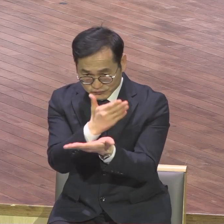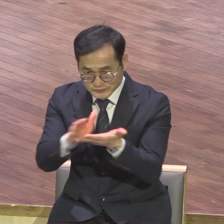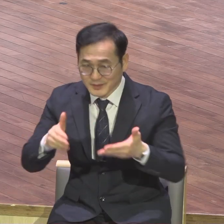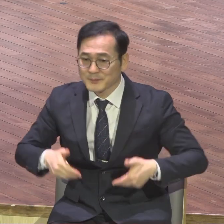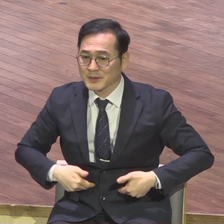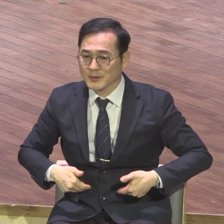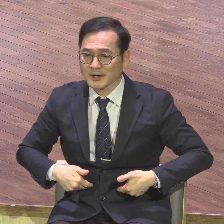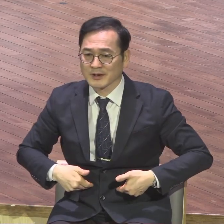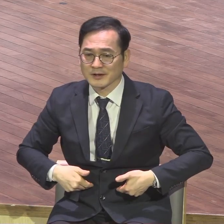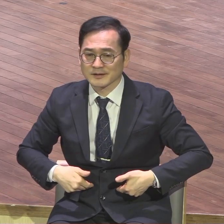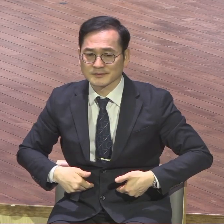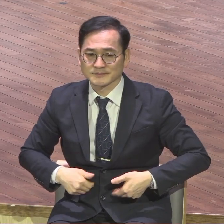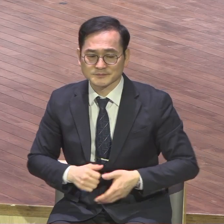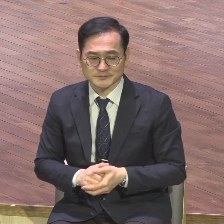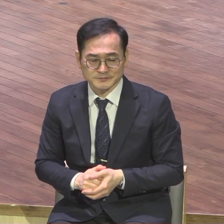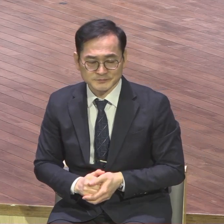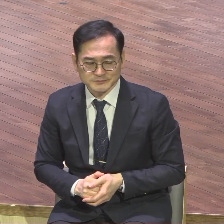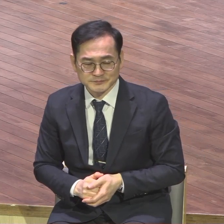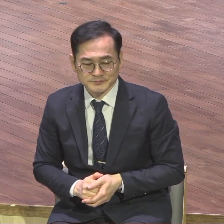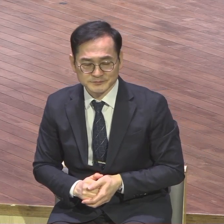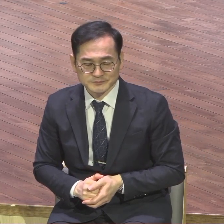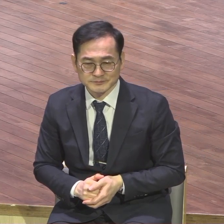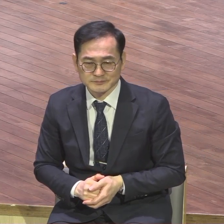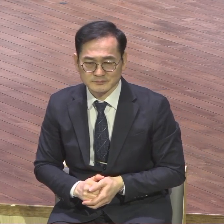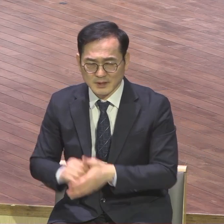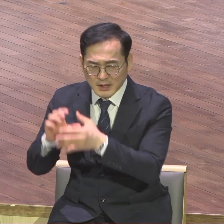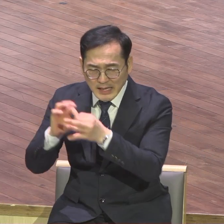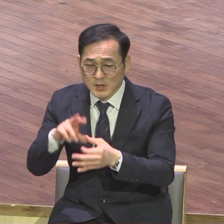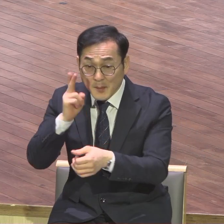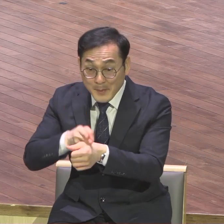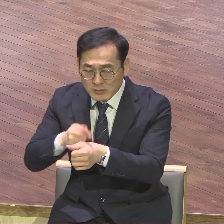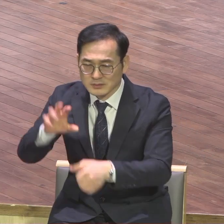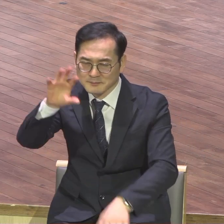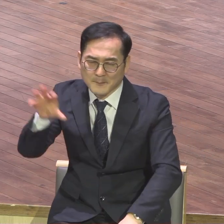성도들이 반복적으로 그렇게 강조를 하고 있어요. 반복 강조해요.